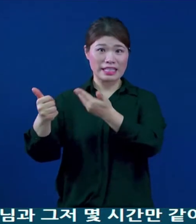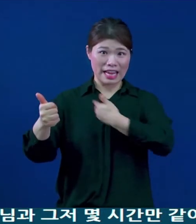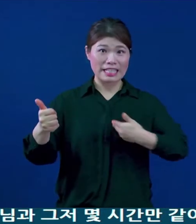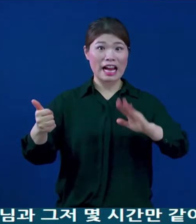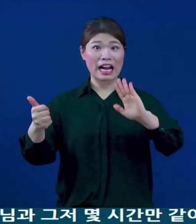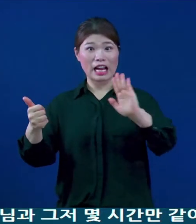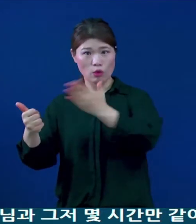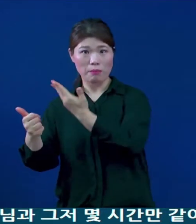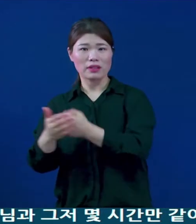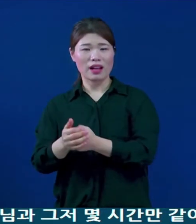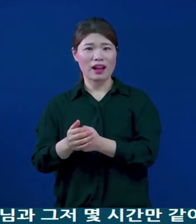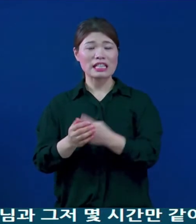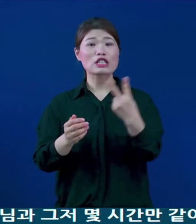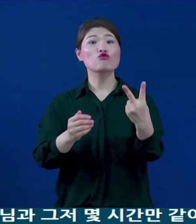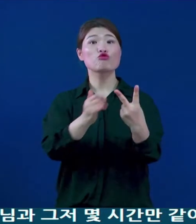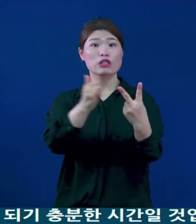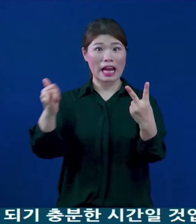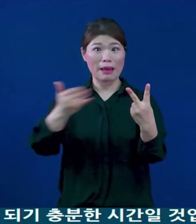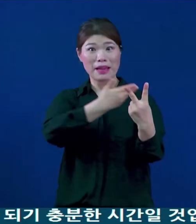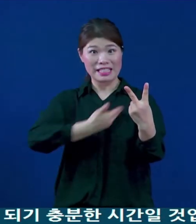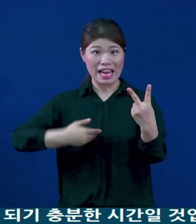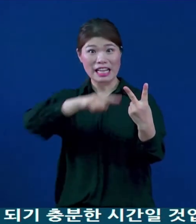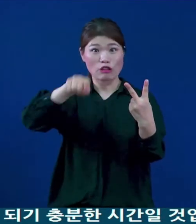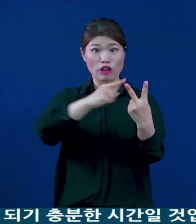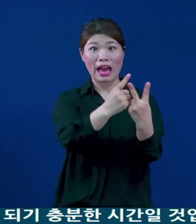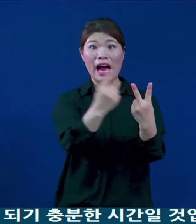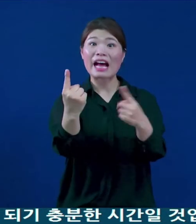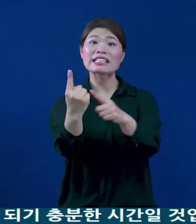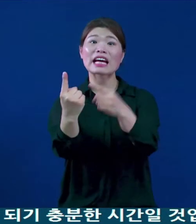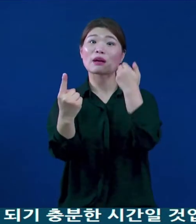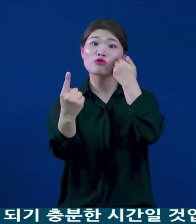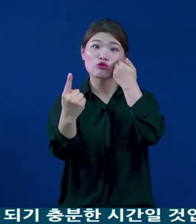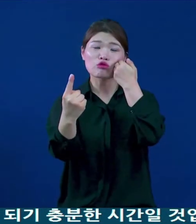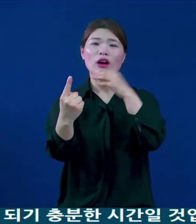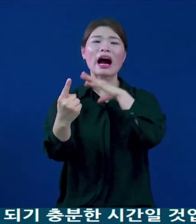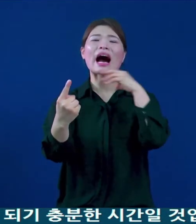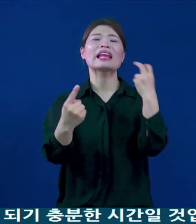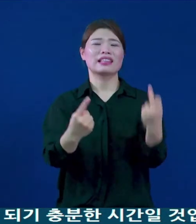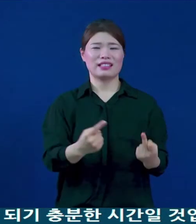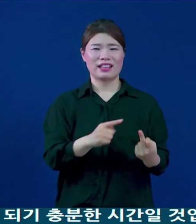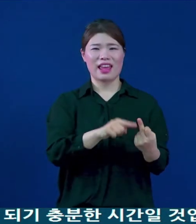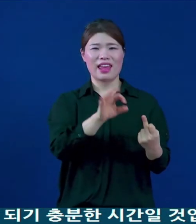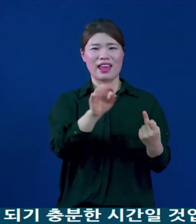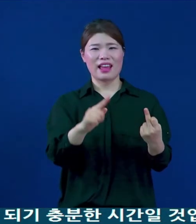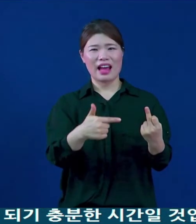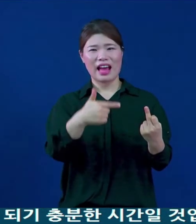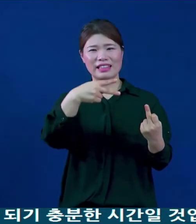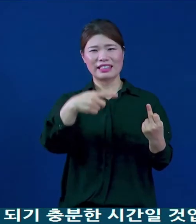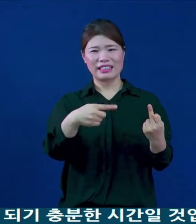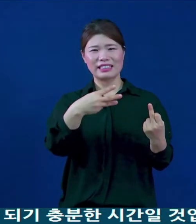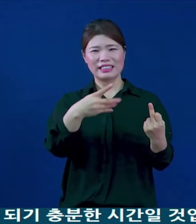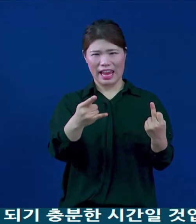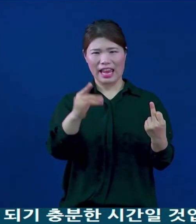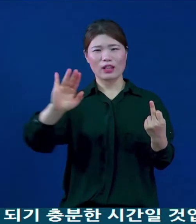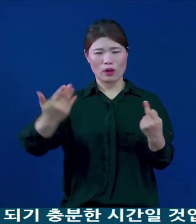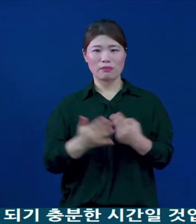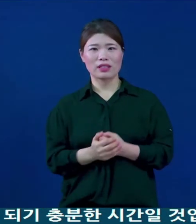중 한 명이 누구였냐면 안드레였다, 이렇게 성경이 기록을 하고